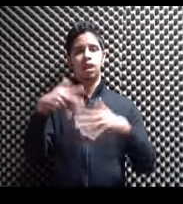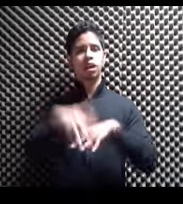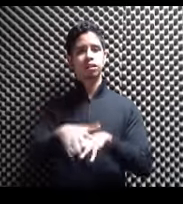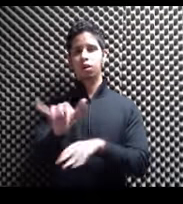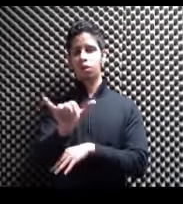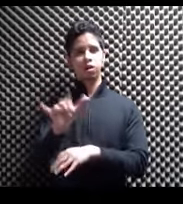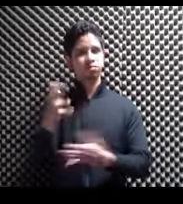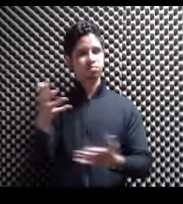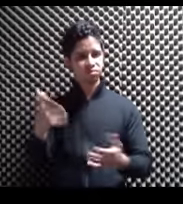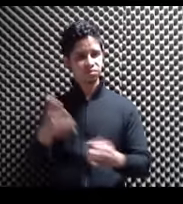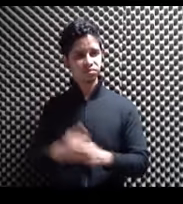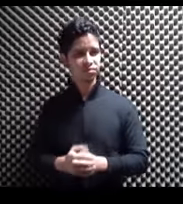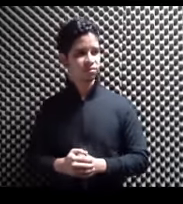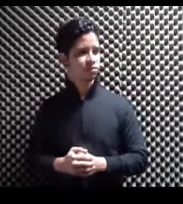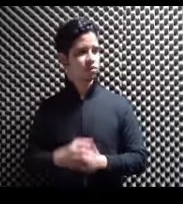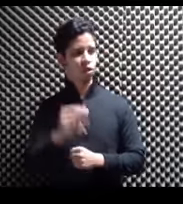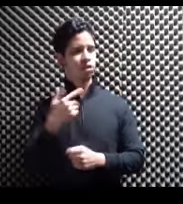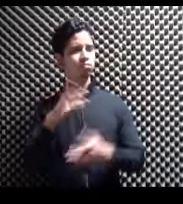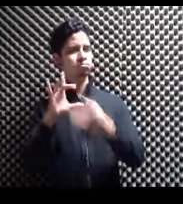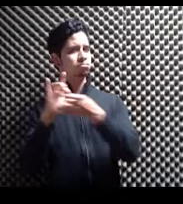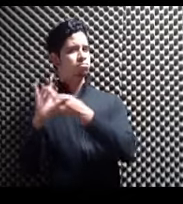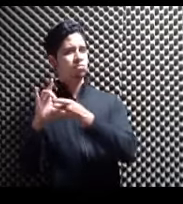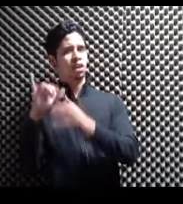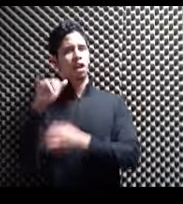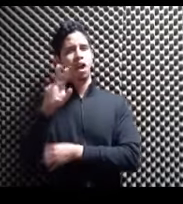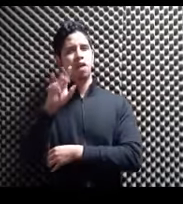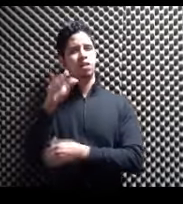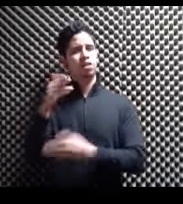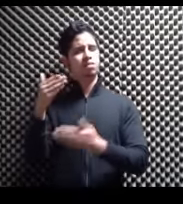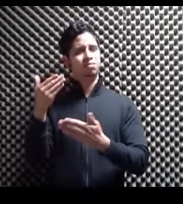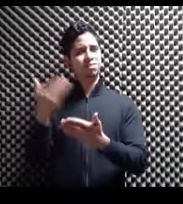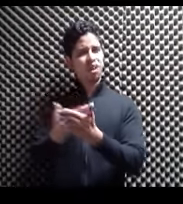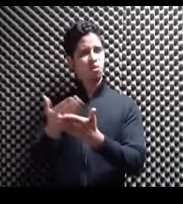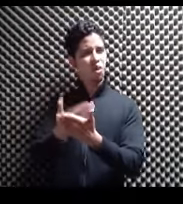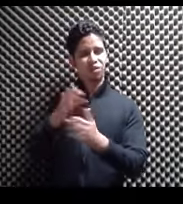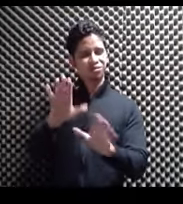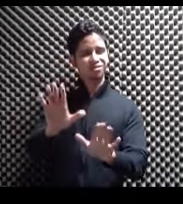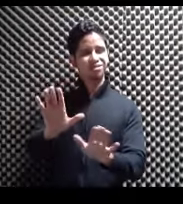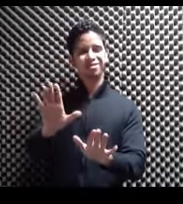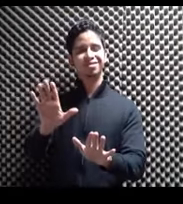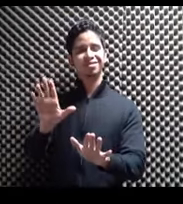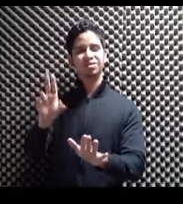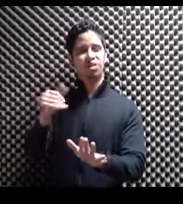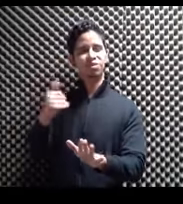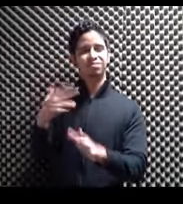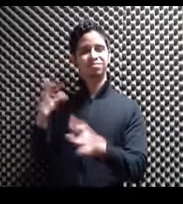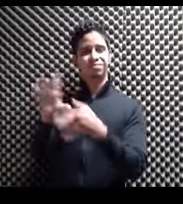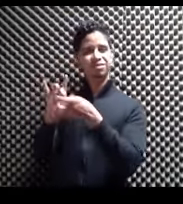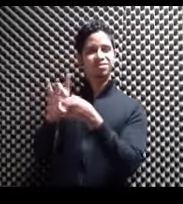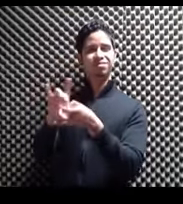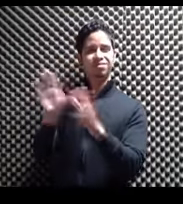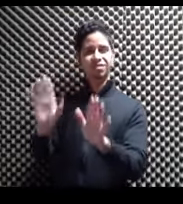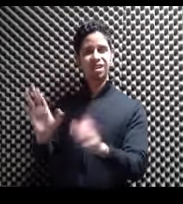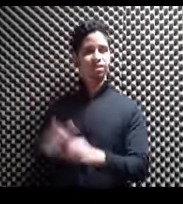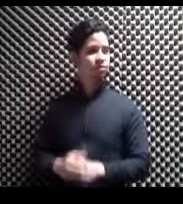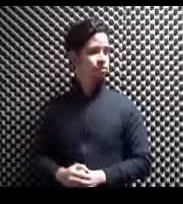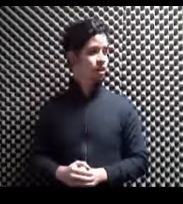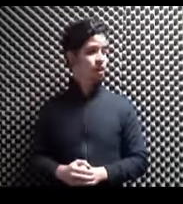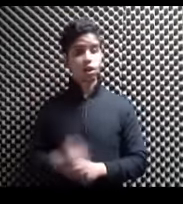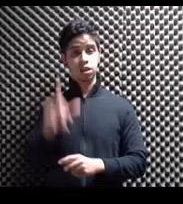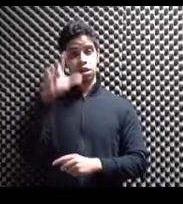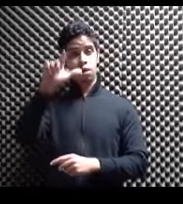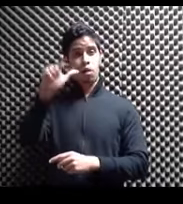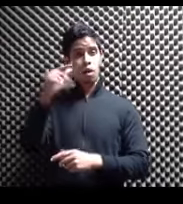que ver con que Javier Ortiz esté integrado, ni porque no la vamos a terminar. No. Y vienen más animales después de nosotros. Qué época